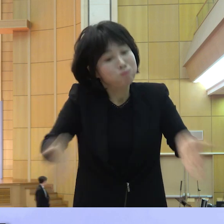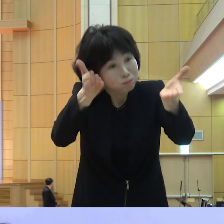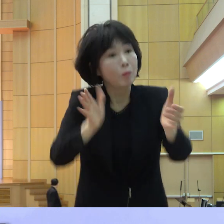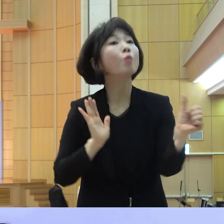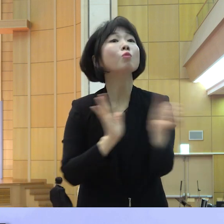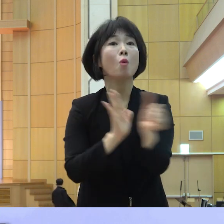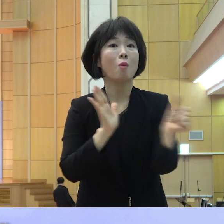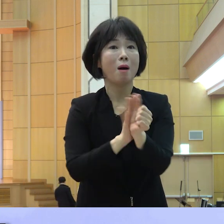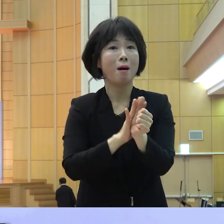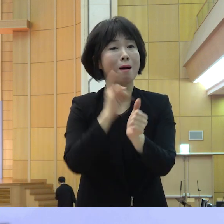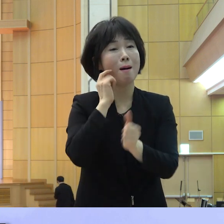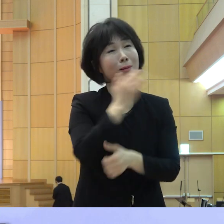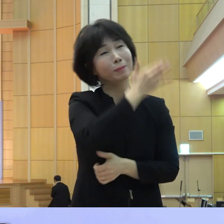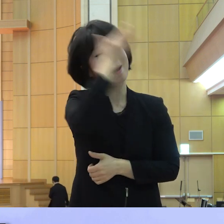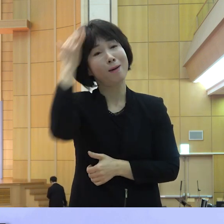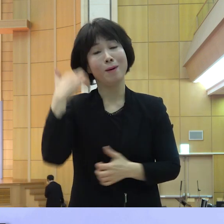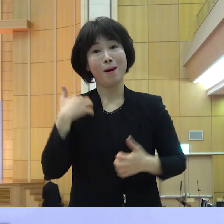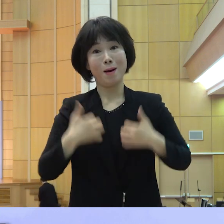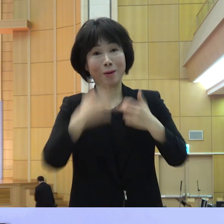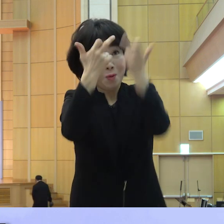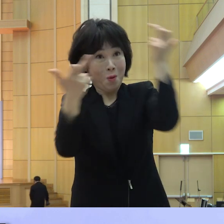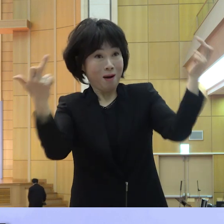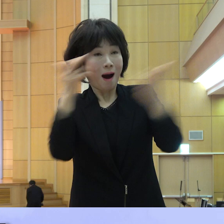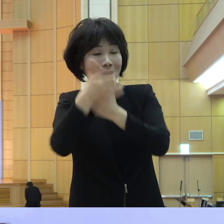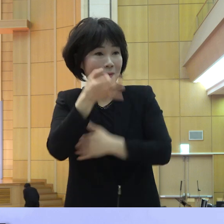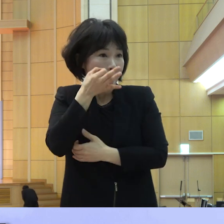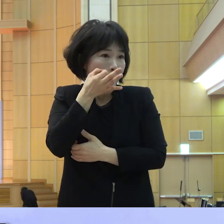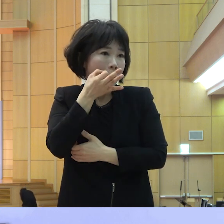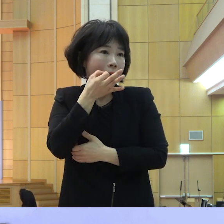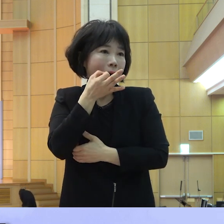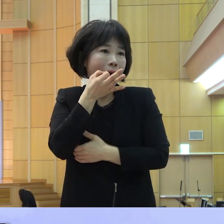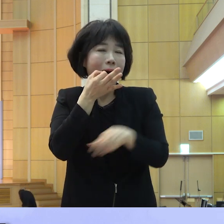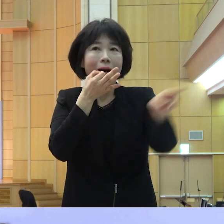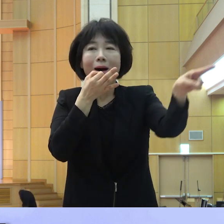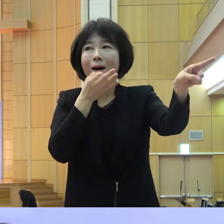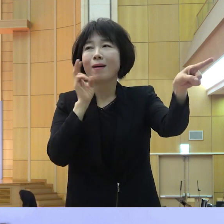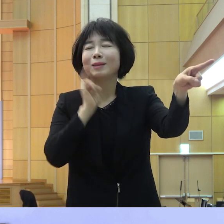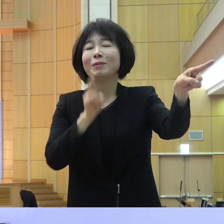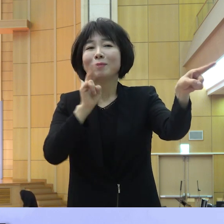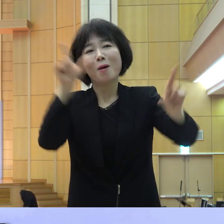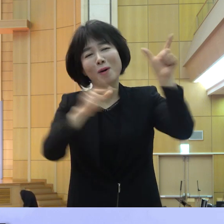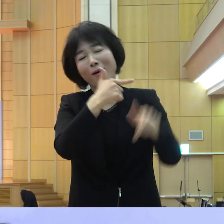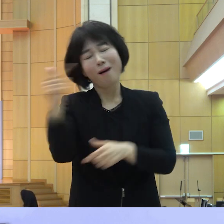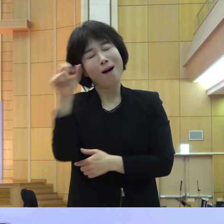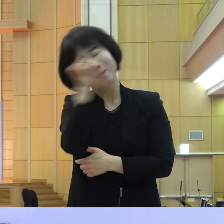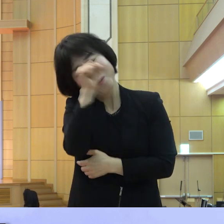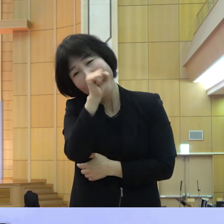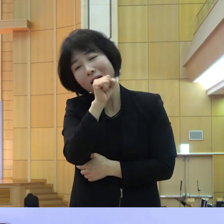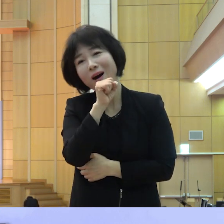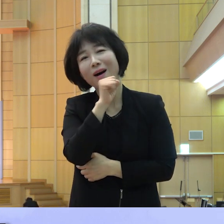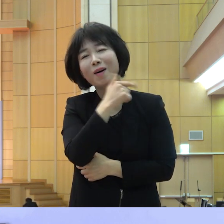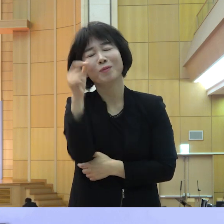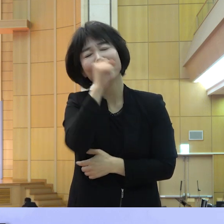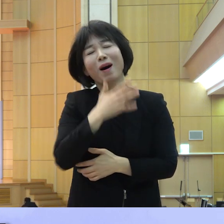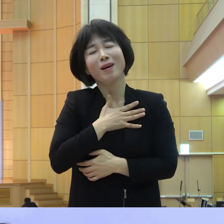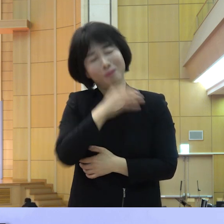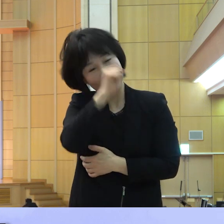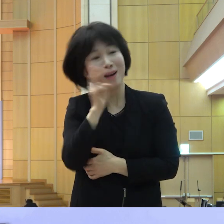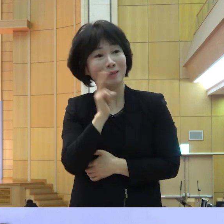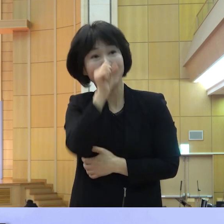정말 하나님 보시기에도 힘이 좋았더라. 행복한 삶을 살 수